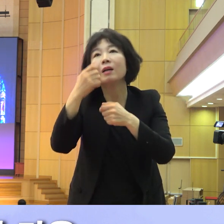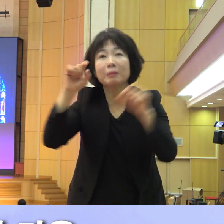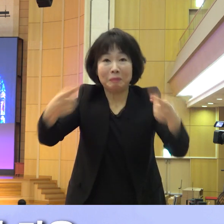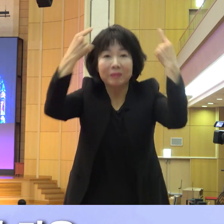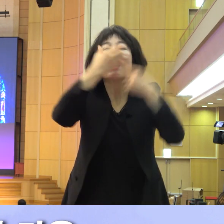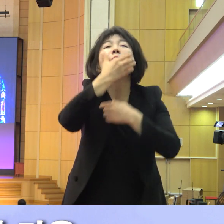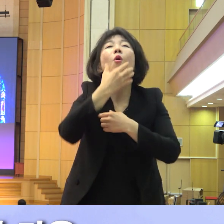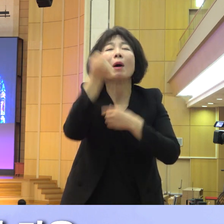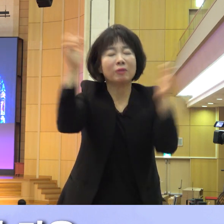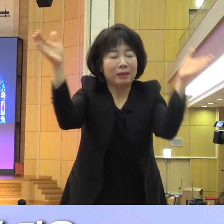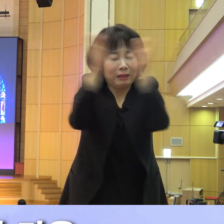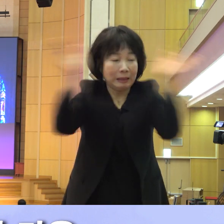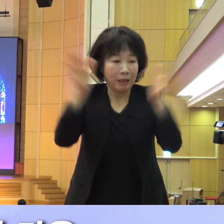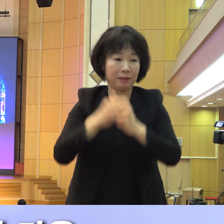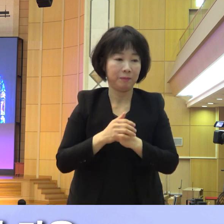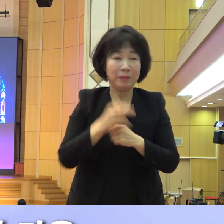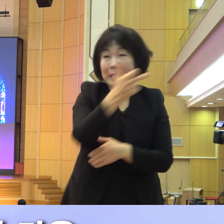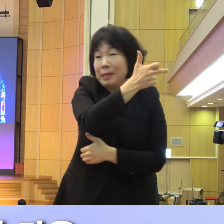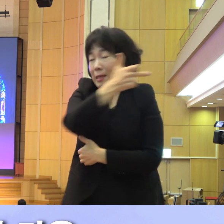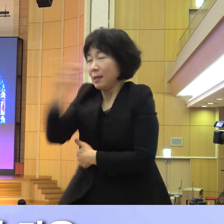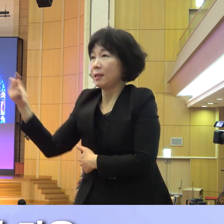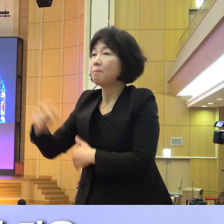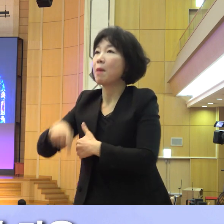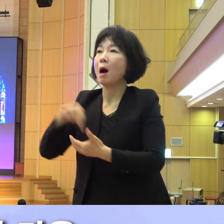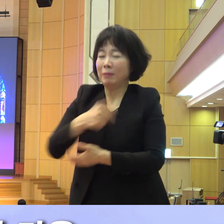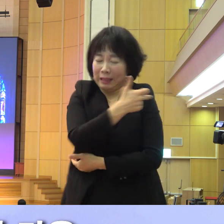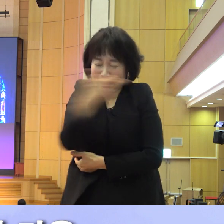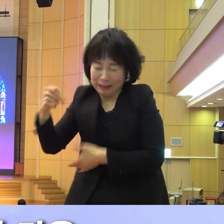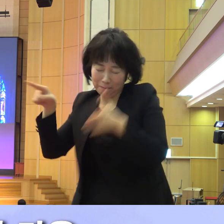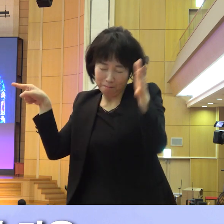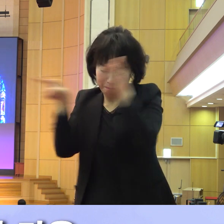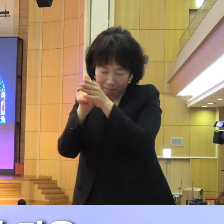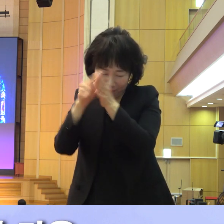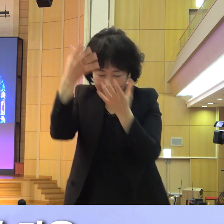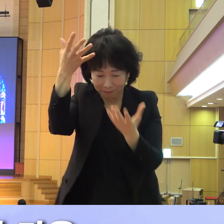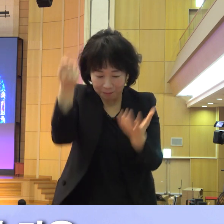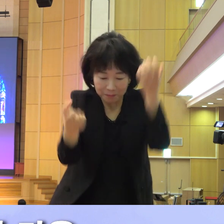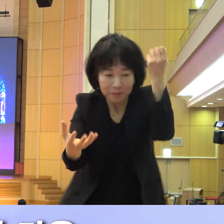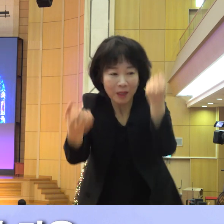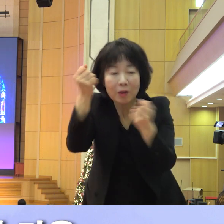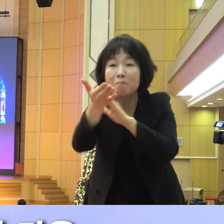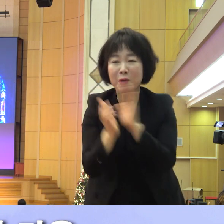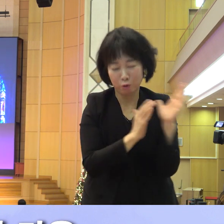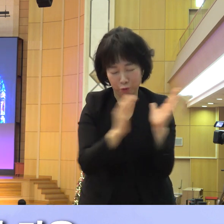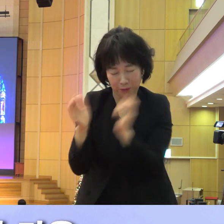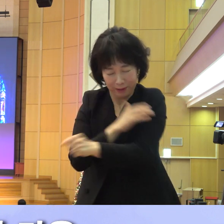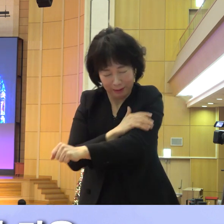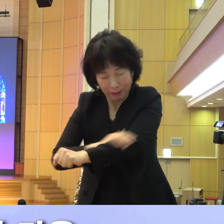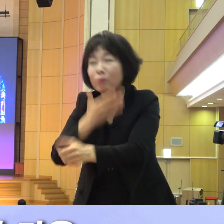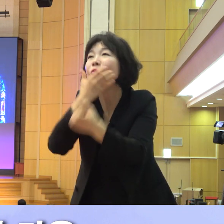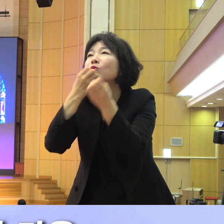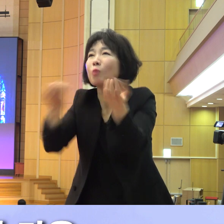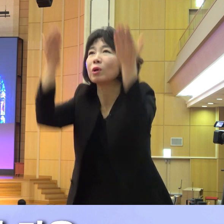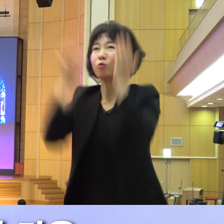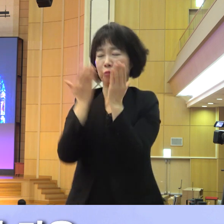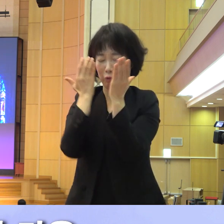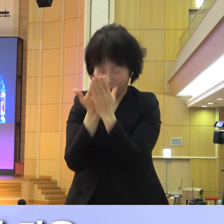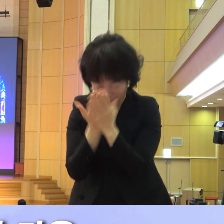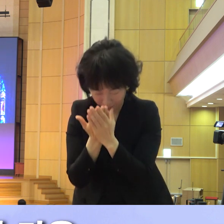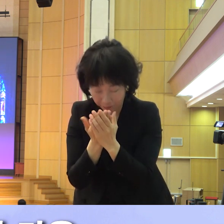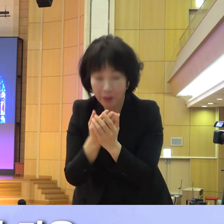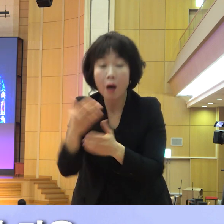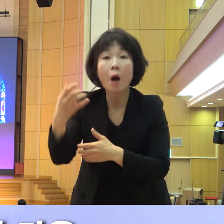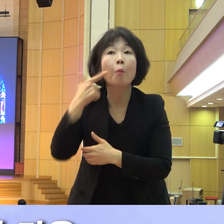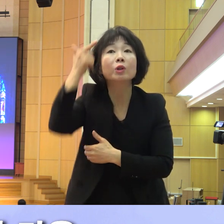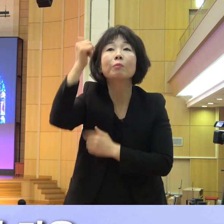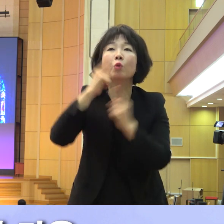주시옵소서. 큰 마음으로 큰 믿음으로 오늘 송구영 예배를 준비할 수 있도록 함께해 주심으로 말미암아 담임 목사님